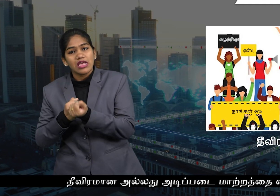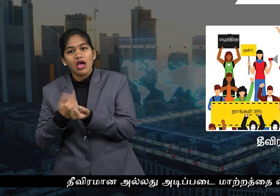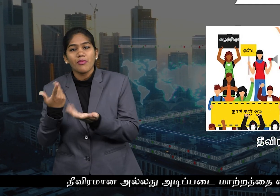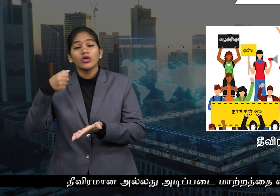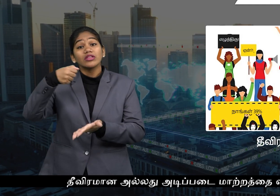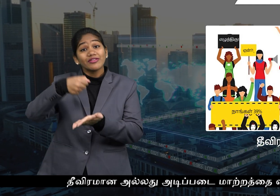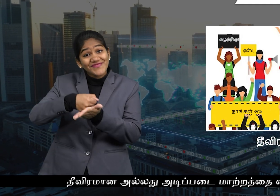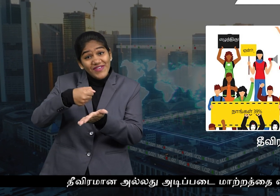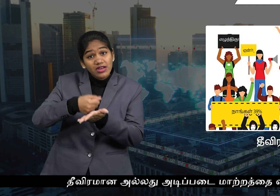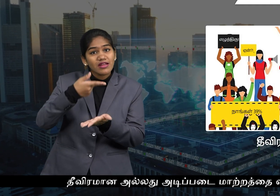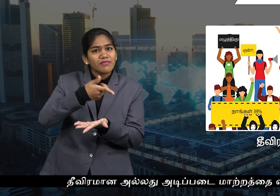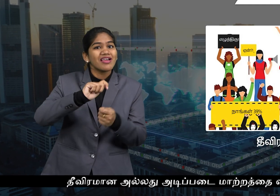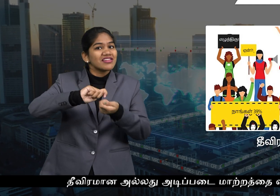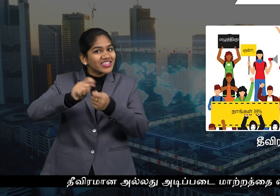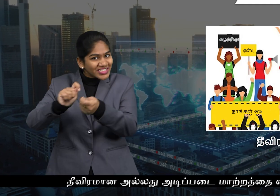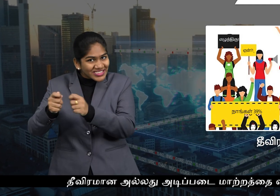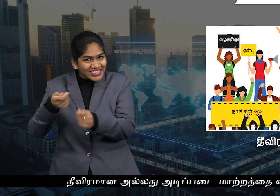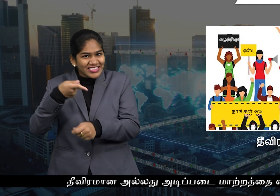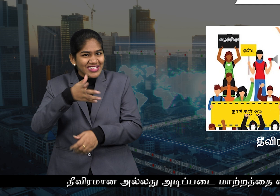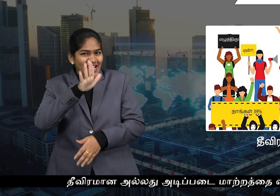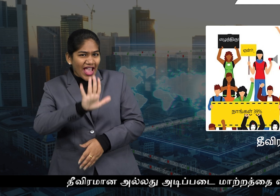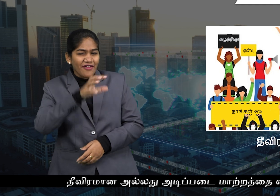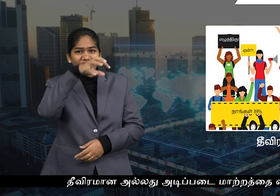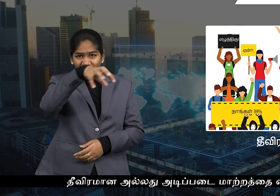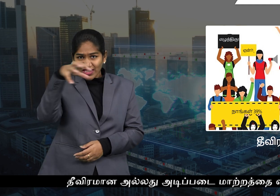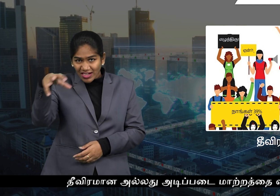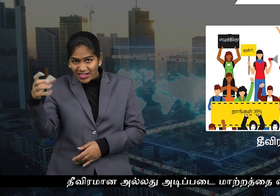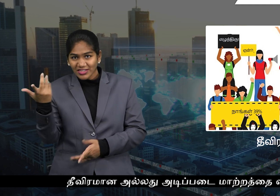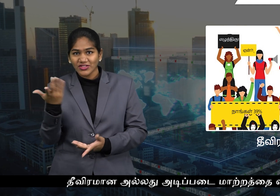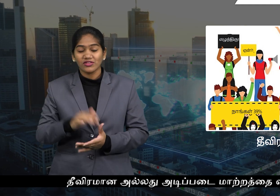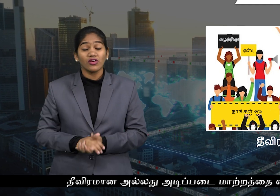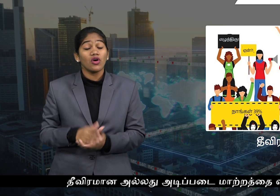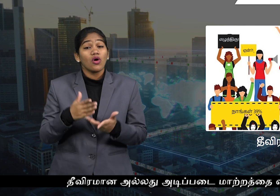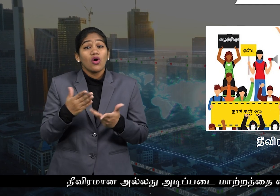அல்லது அடிப்படை மாற்றத்தை விரும்பும் நபர்.